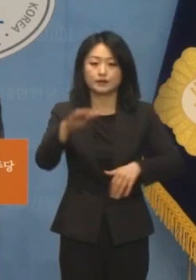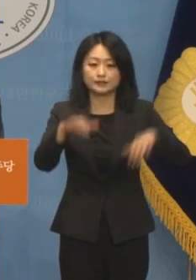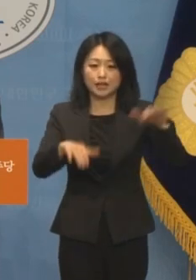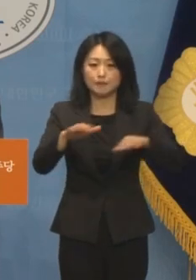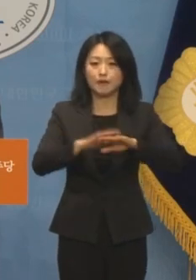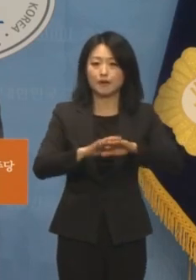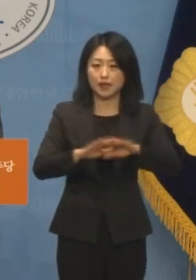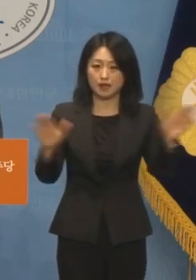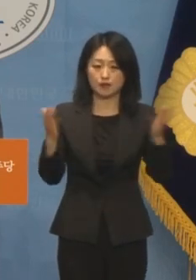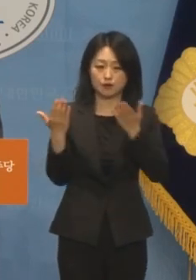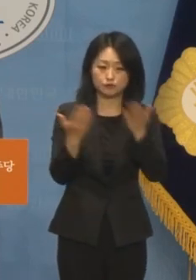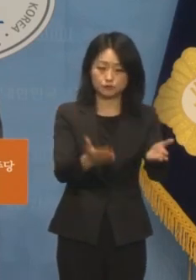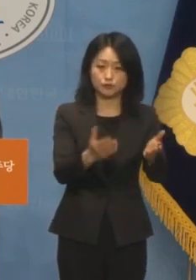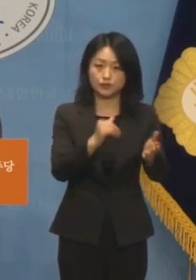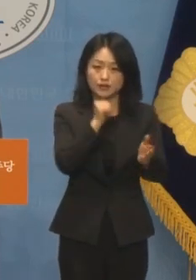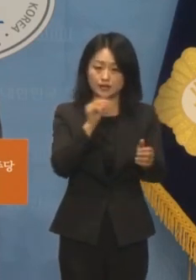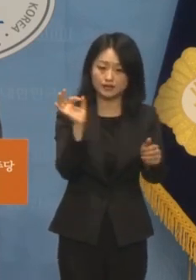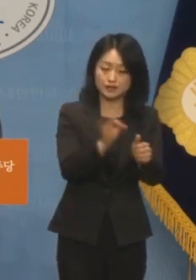합니다.